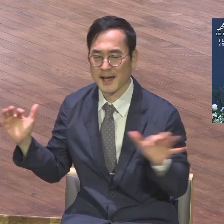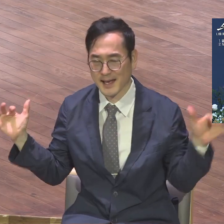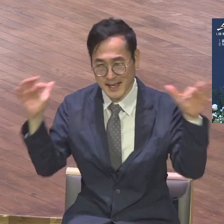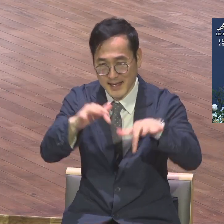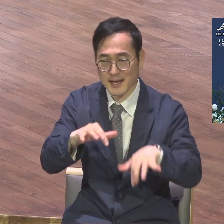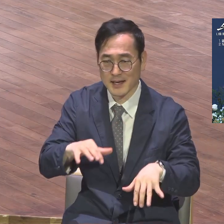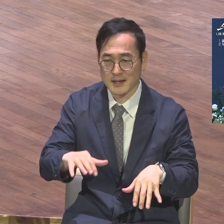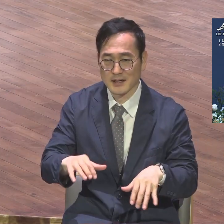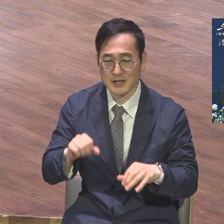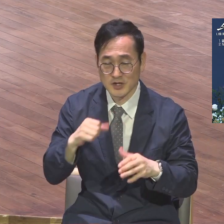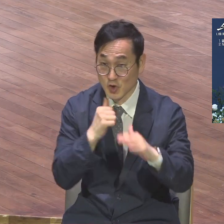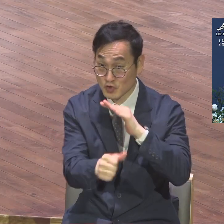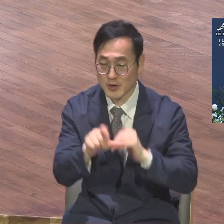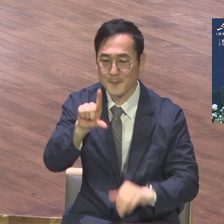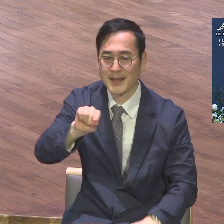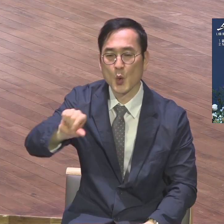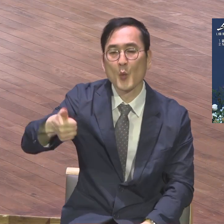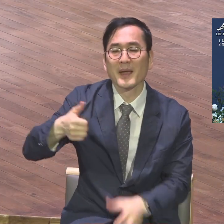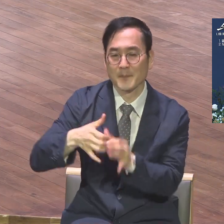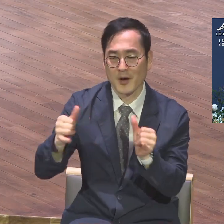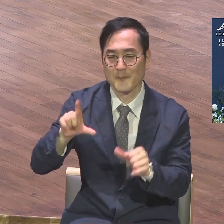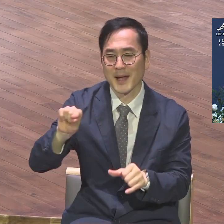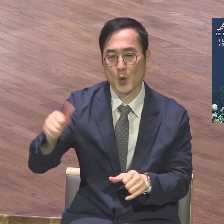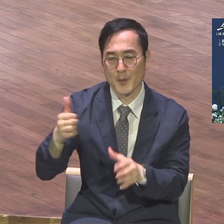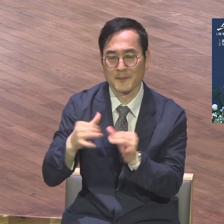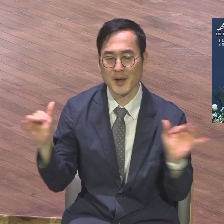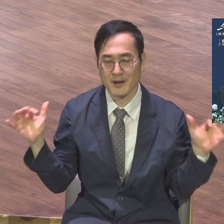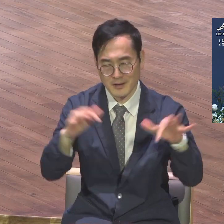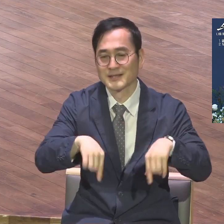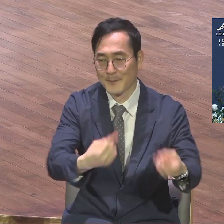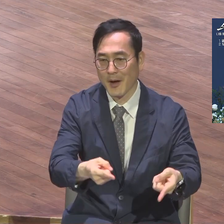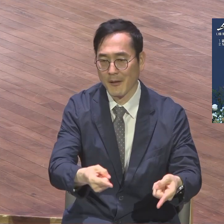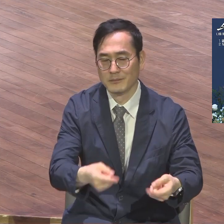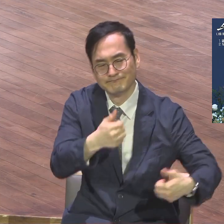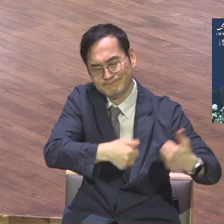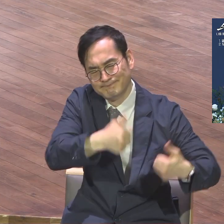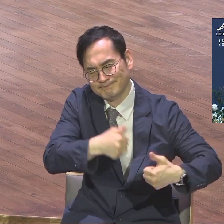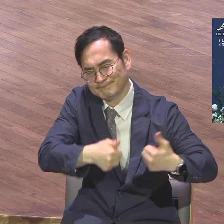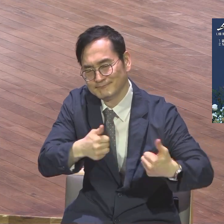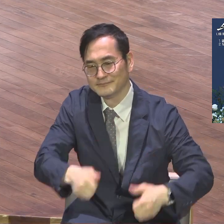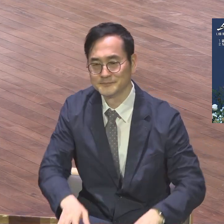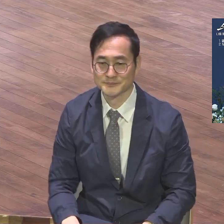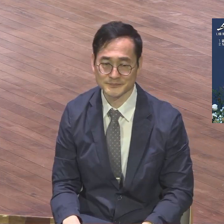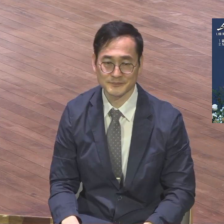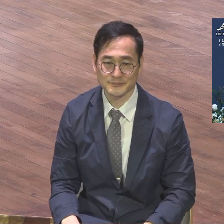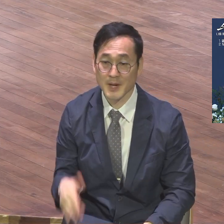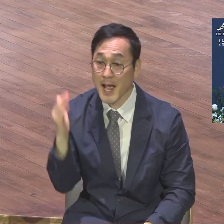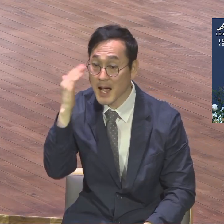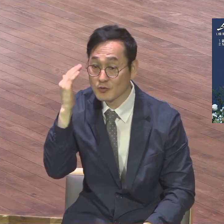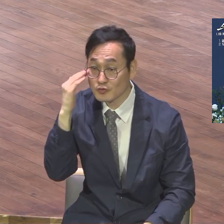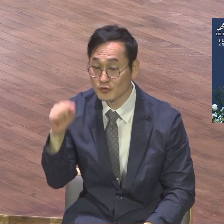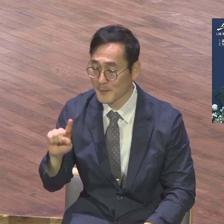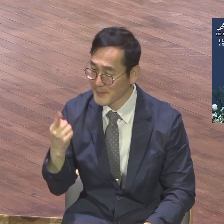500명이 참여해서 각 나라를 대표해서 이제 열전을 벌리게 됩니다. 또